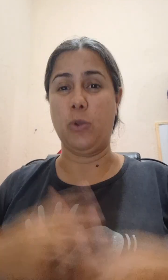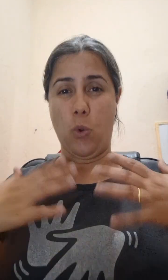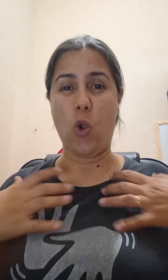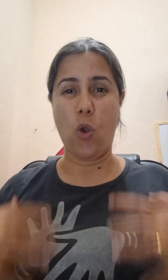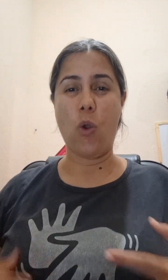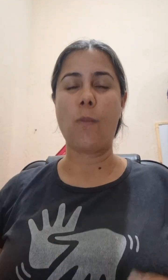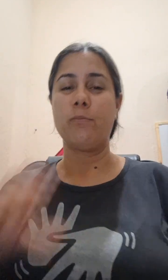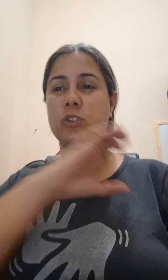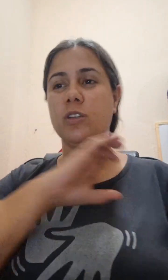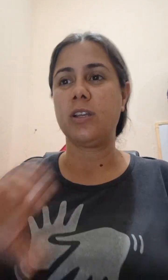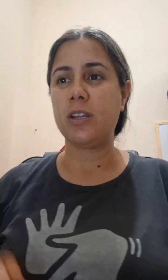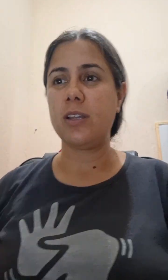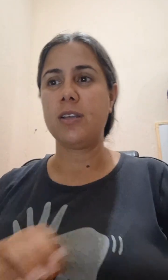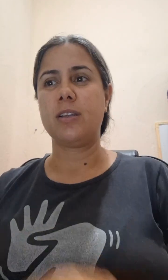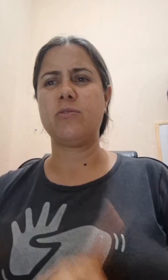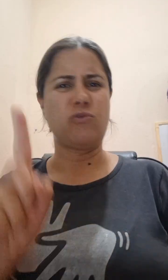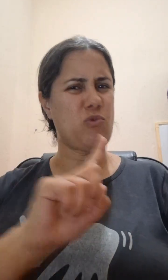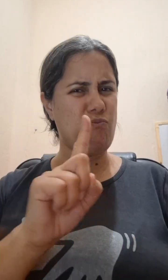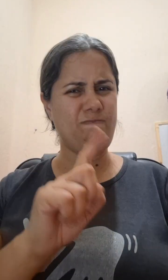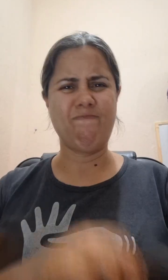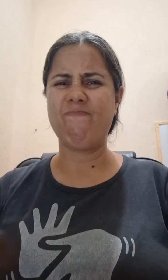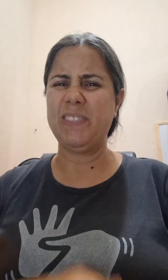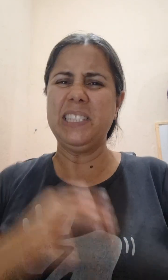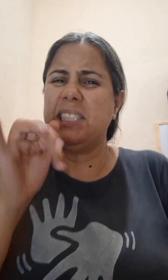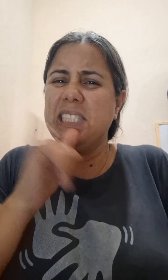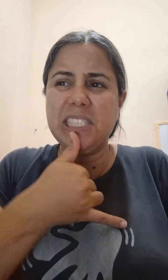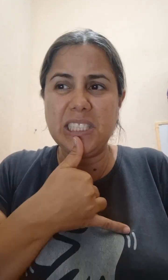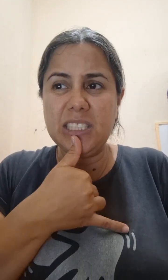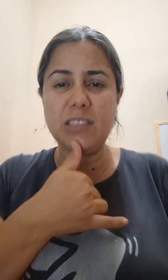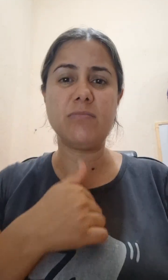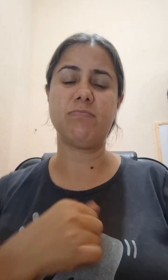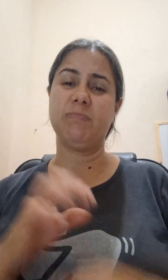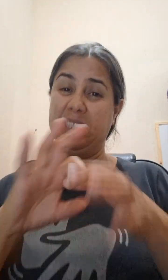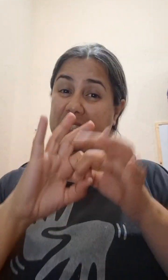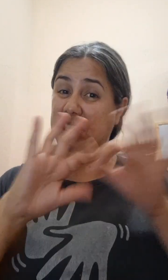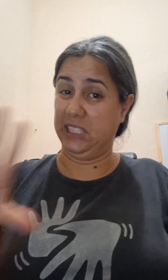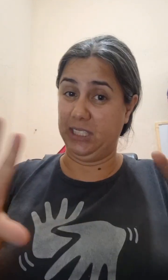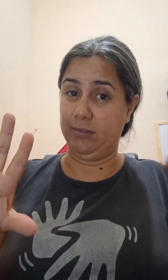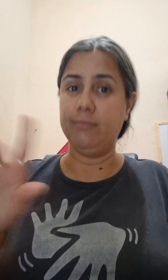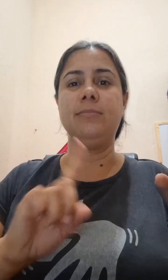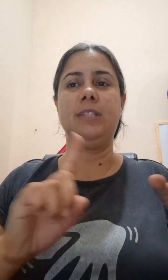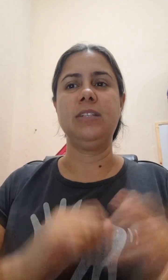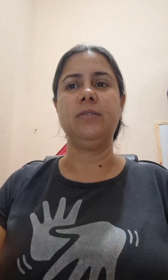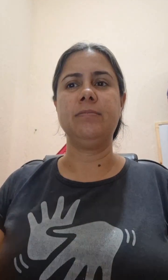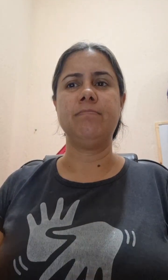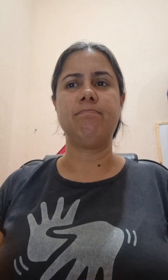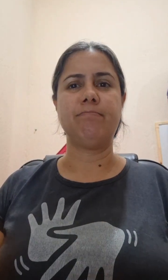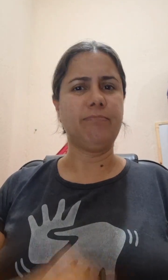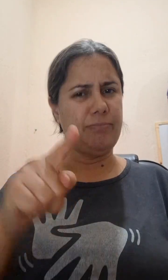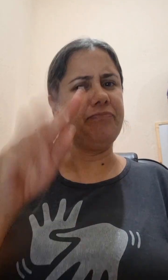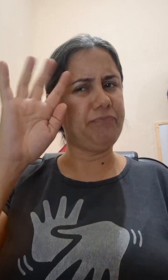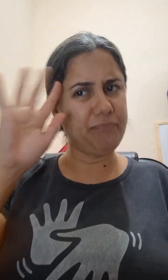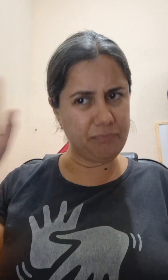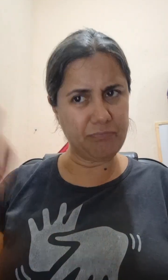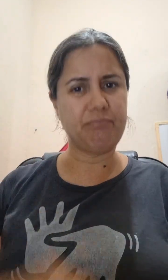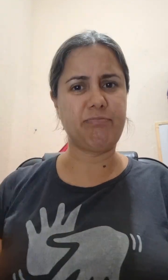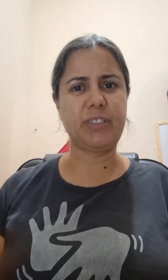não seja, não fique triste, desunido? Você reflita aí e